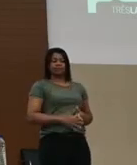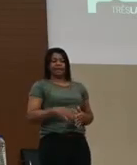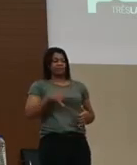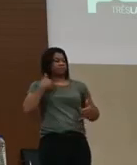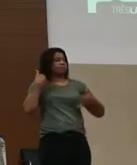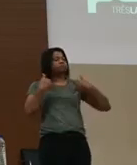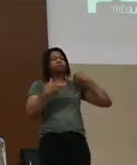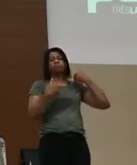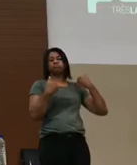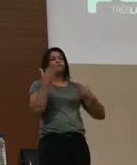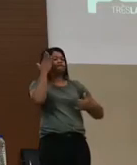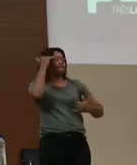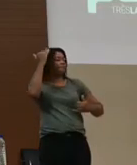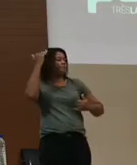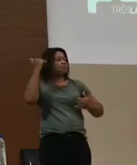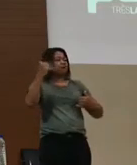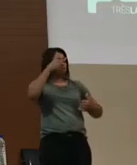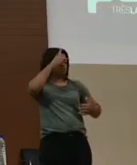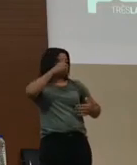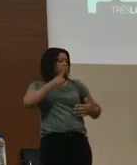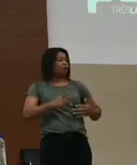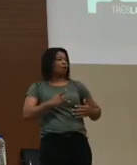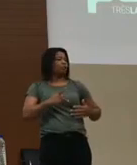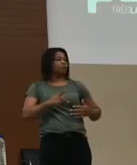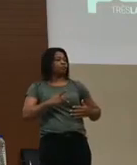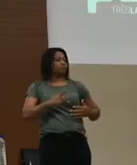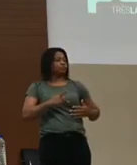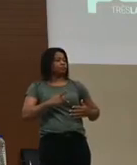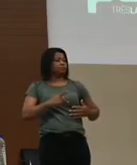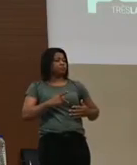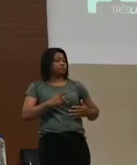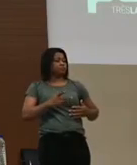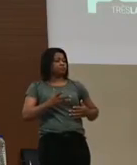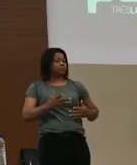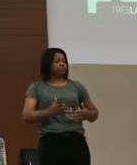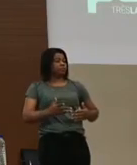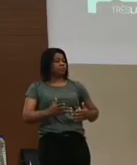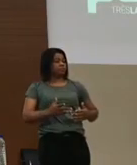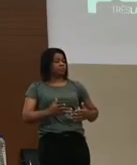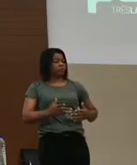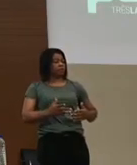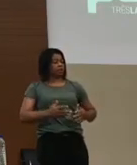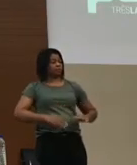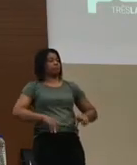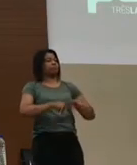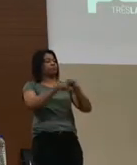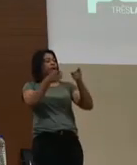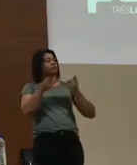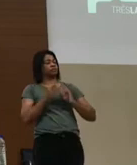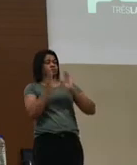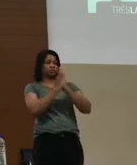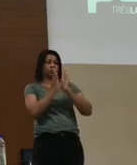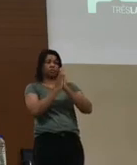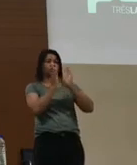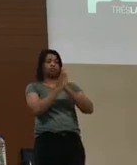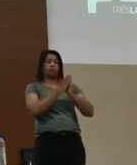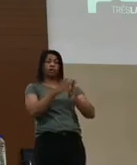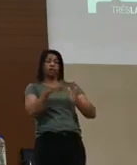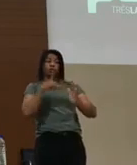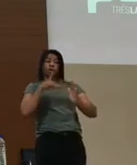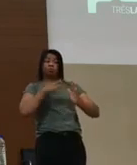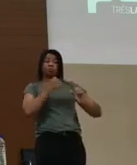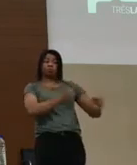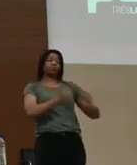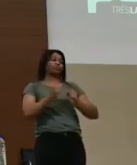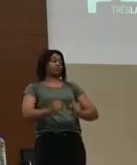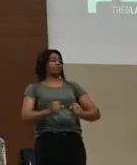vaidosas, egoístas mesmo. A oração é esse poder que